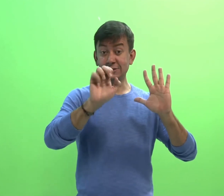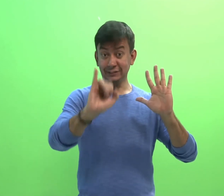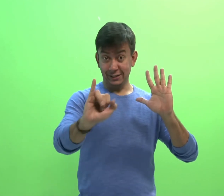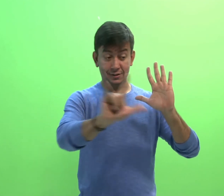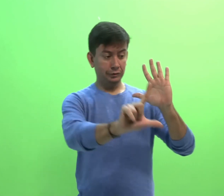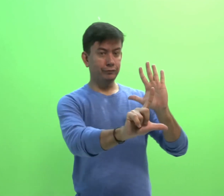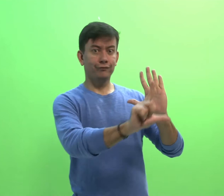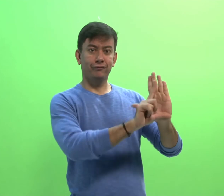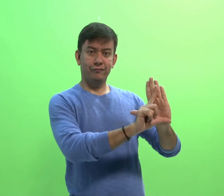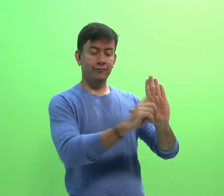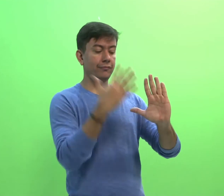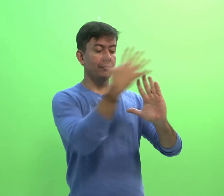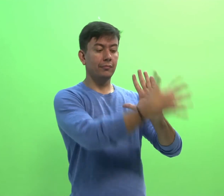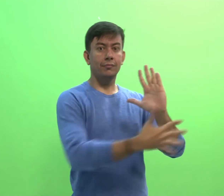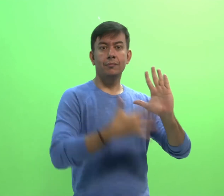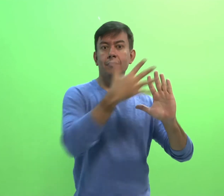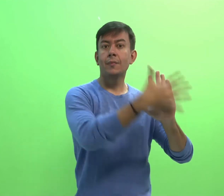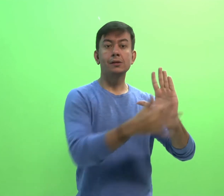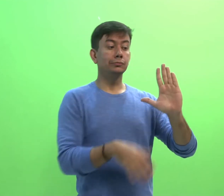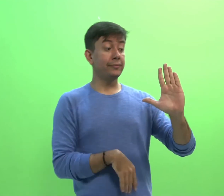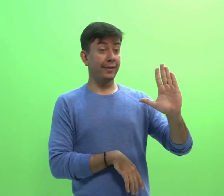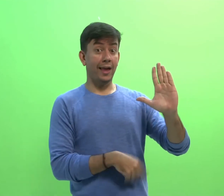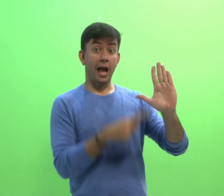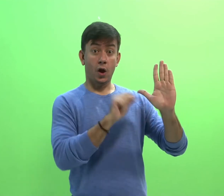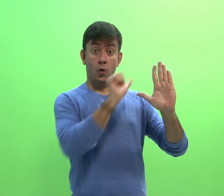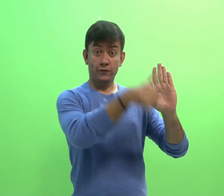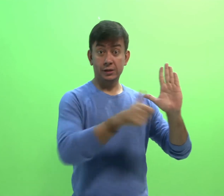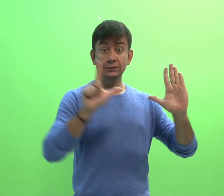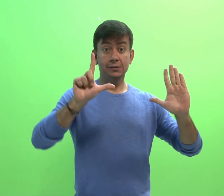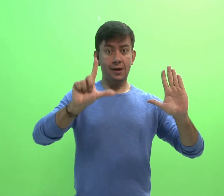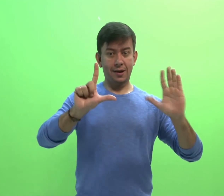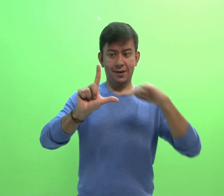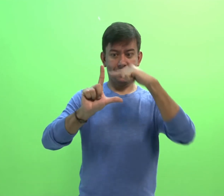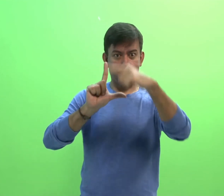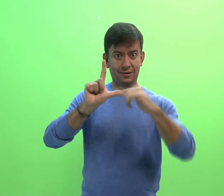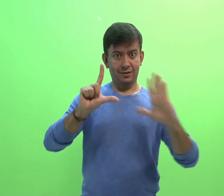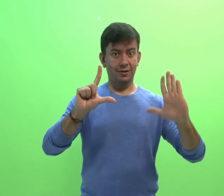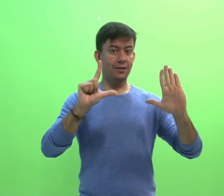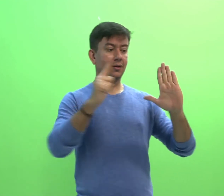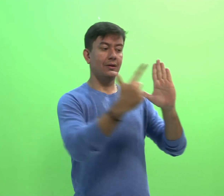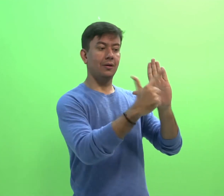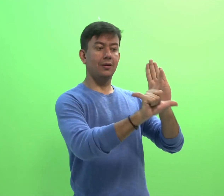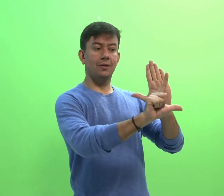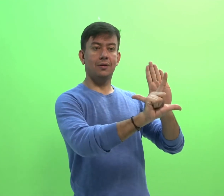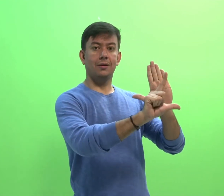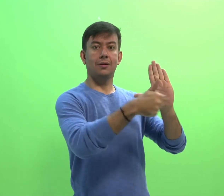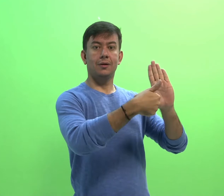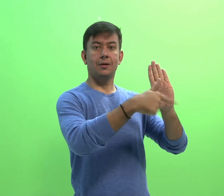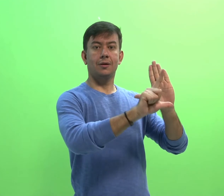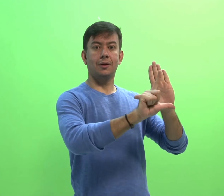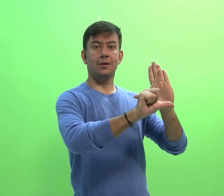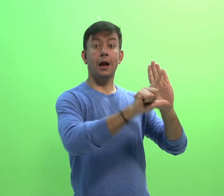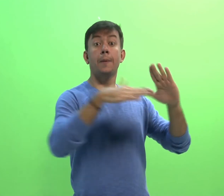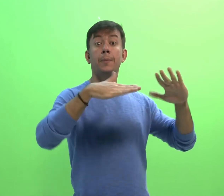Neste espaço, configuração de mão com a mão para frente e um L, e o movimento encostando na mão.